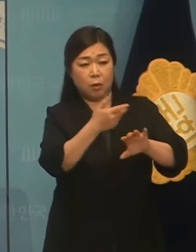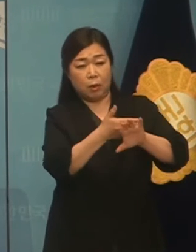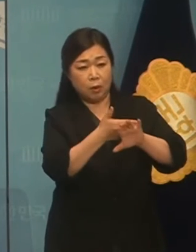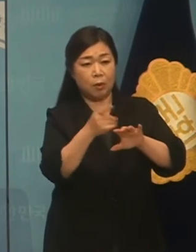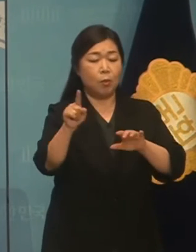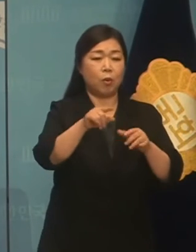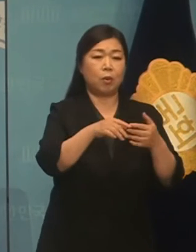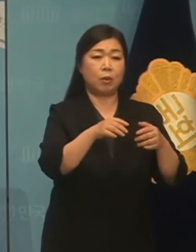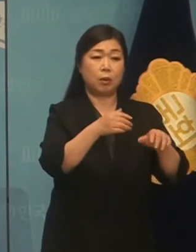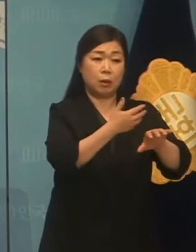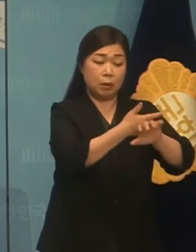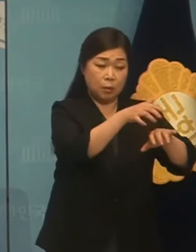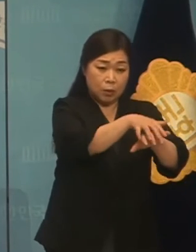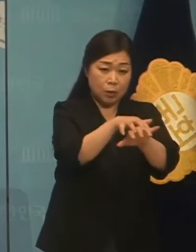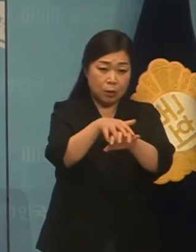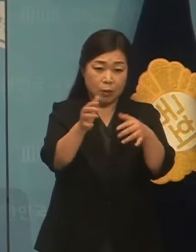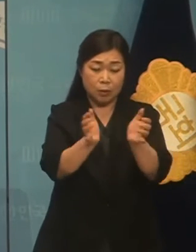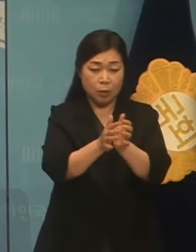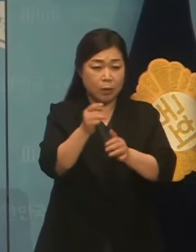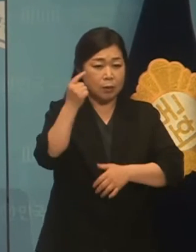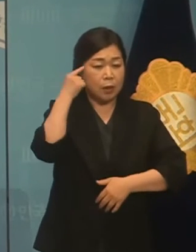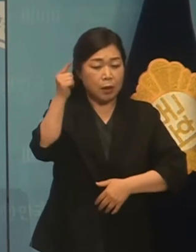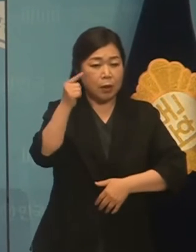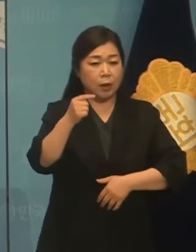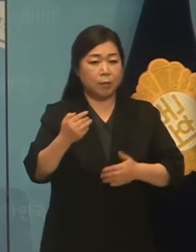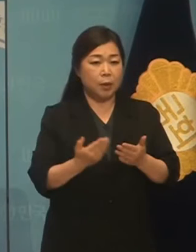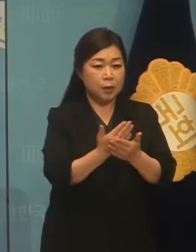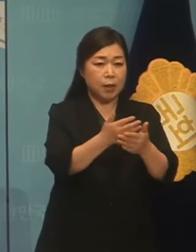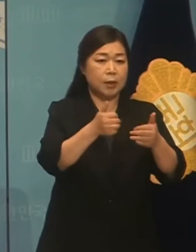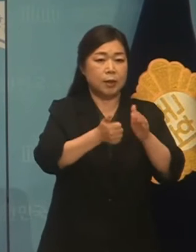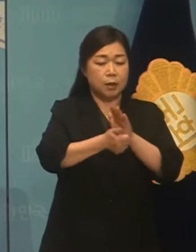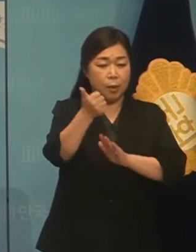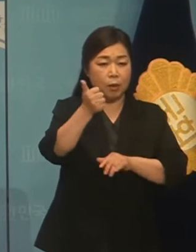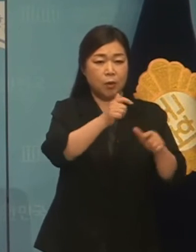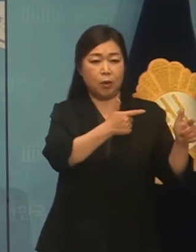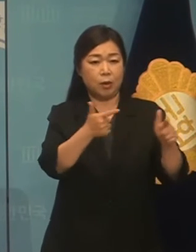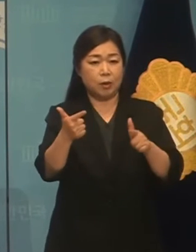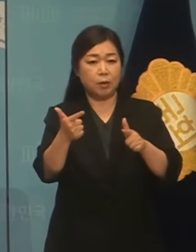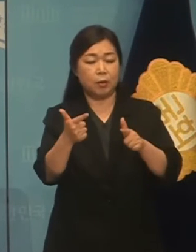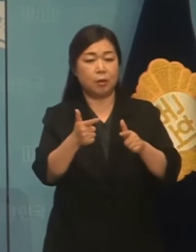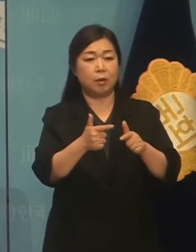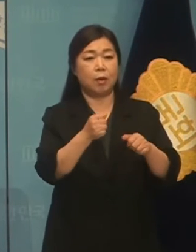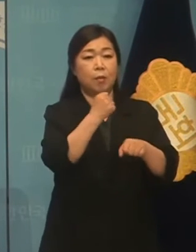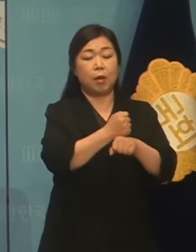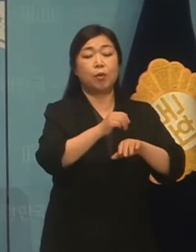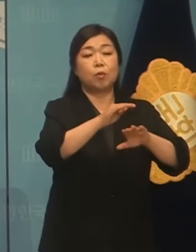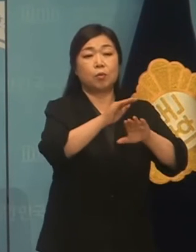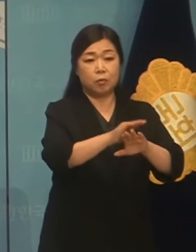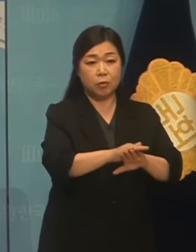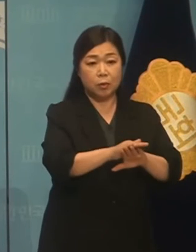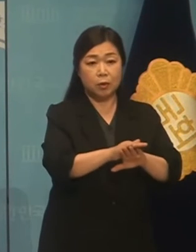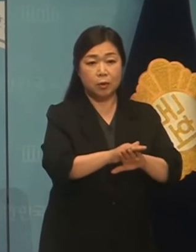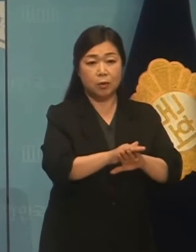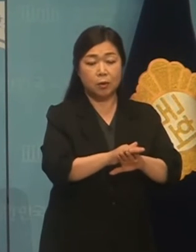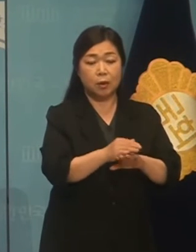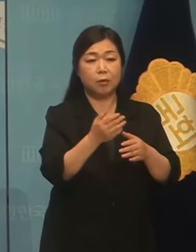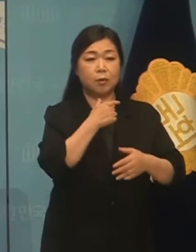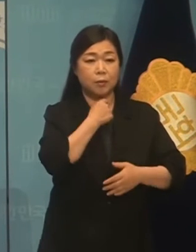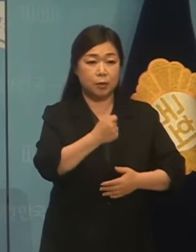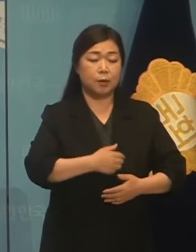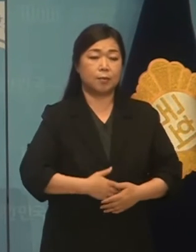미래 세력, 창의와 발전, 진취와 희망의 세력이 대한민국의 압도적인 다수가 되게 만들